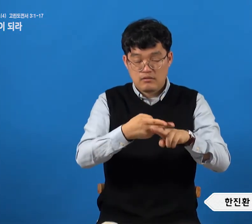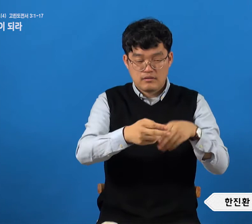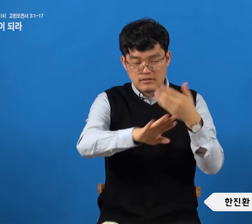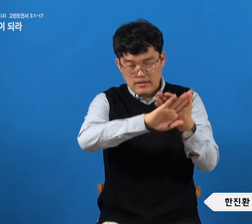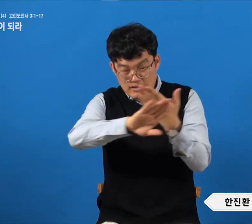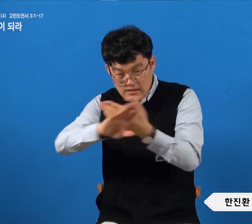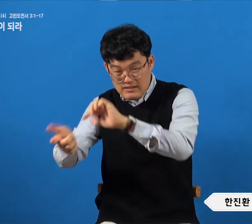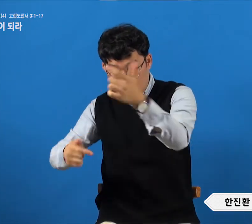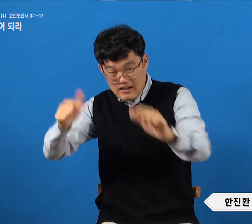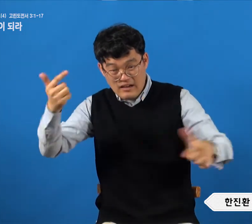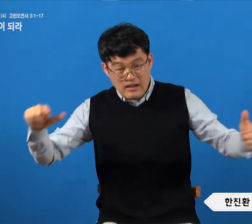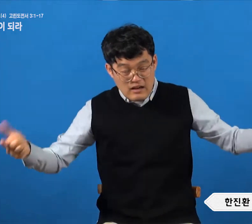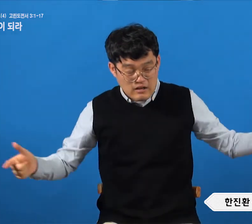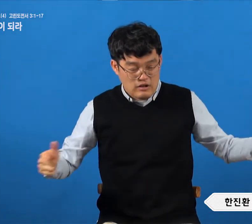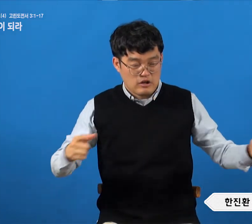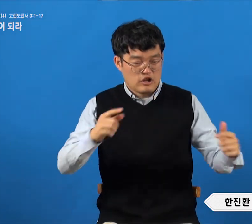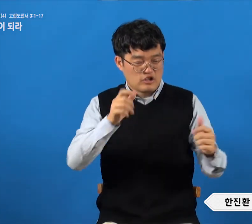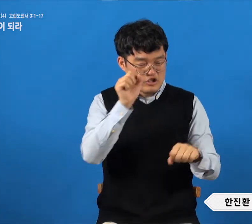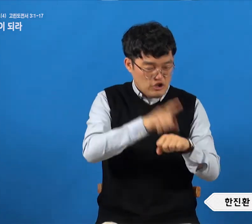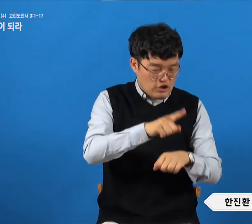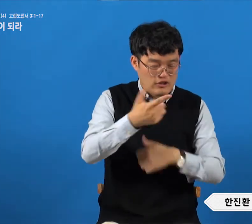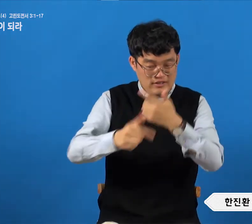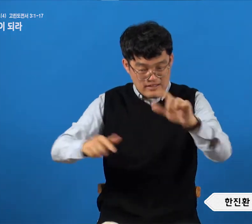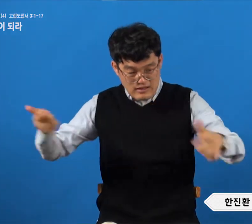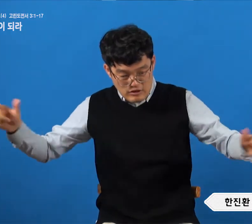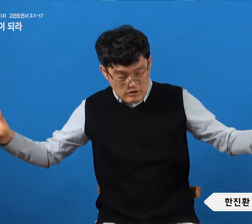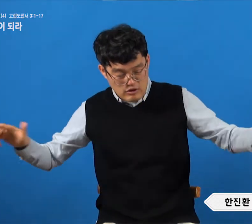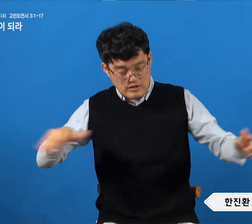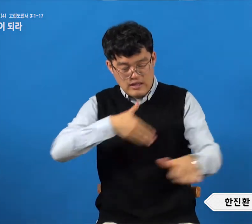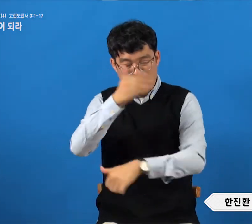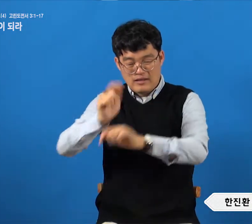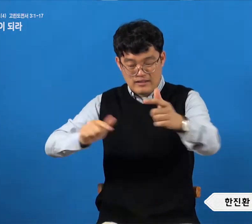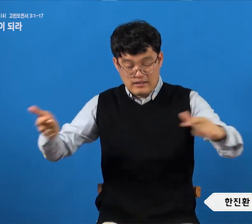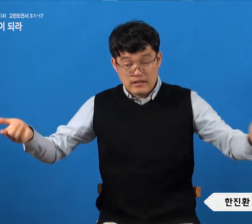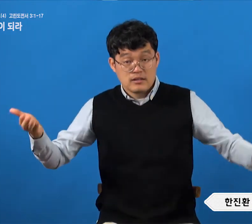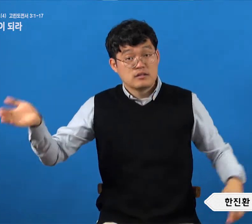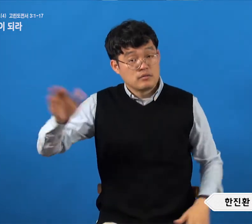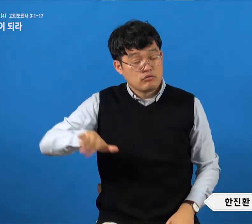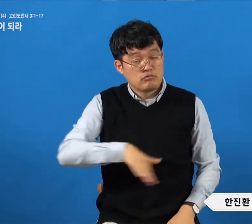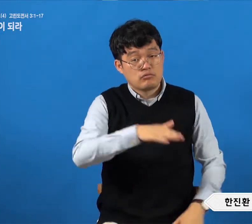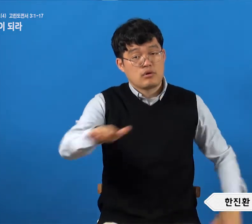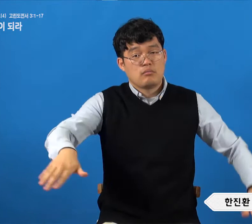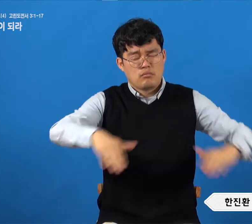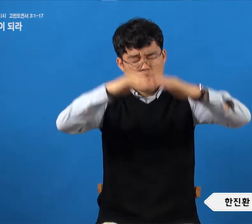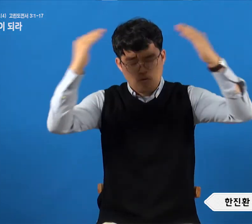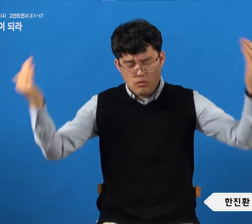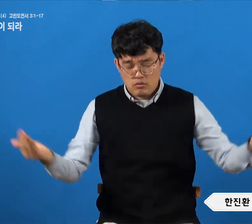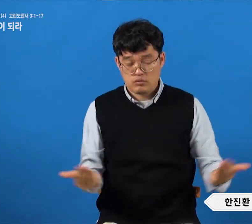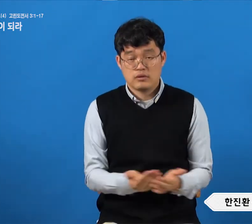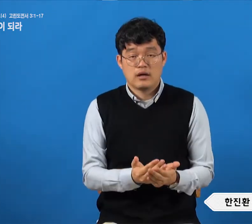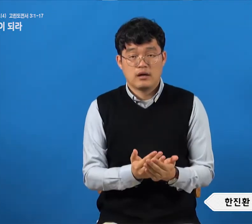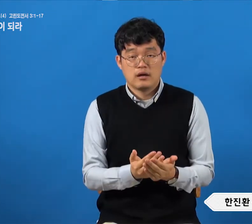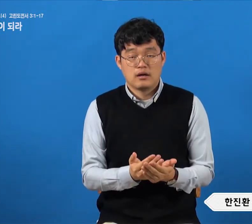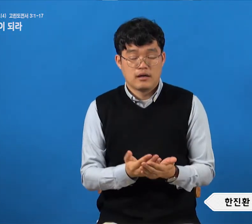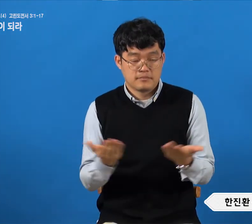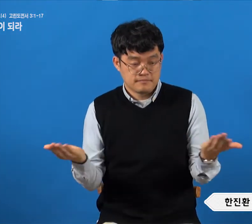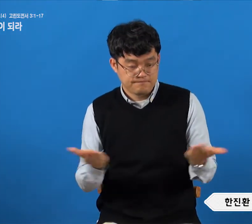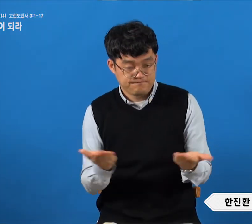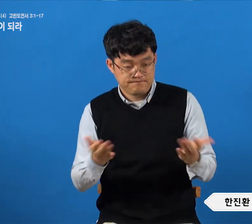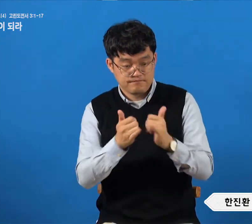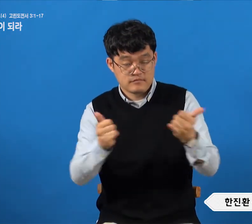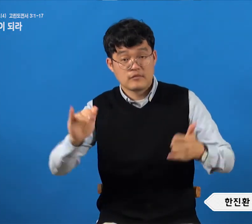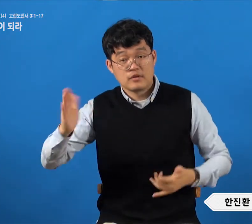성격도 다르고 배경도 다르고 다 다르지만은 그래도 우리가 모두가 동력자가 되어서